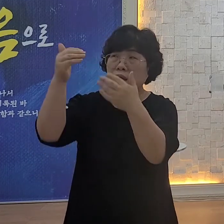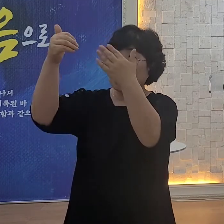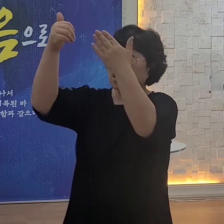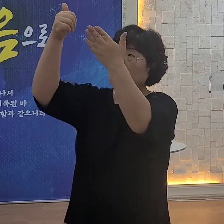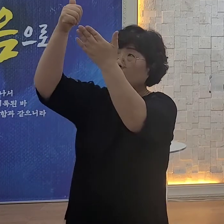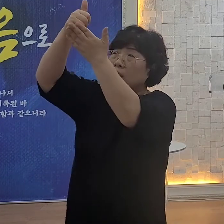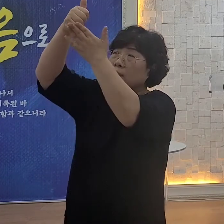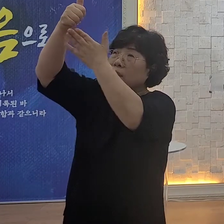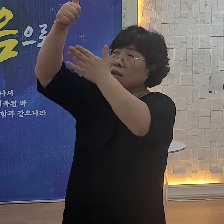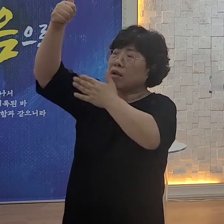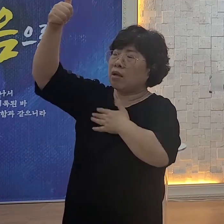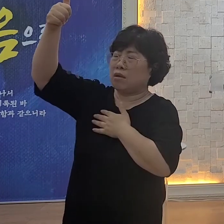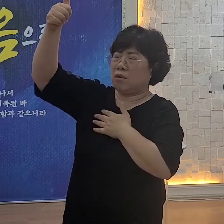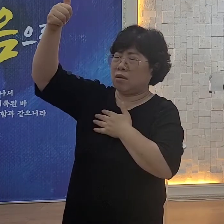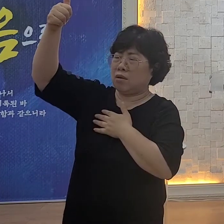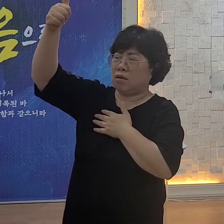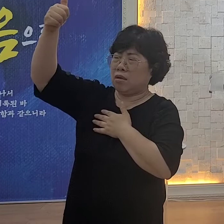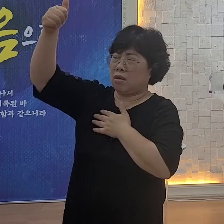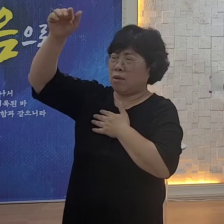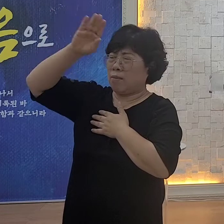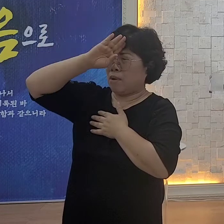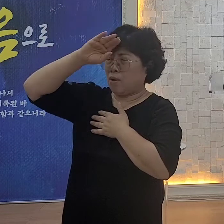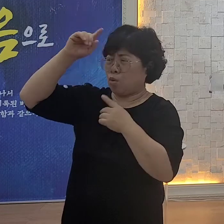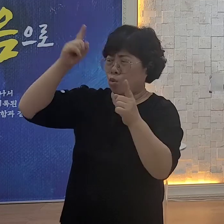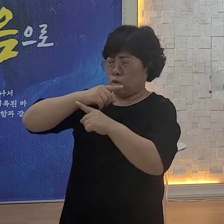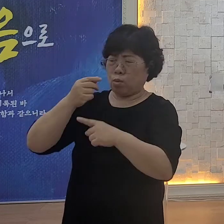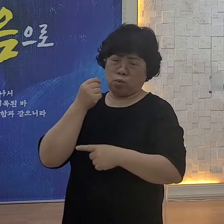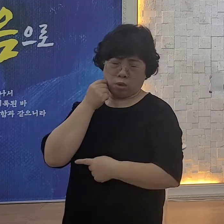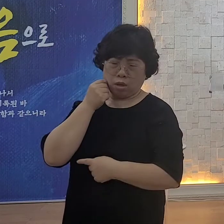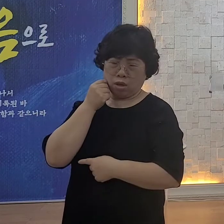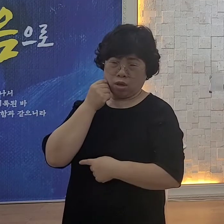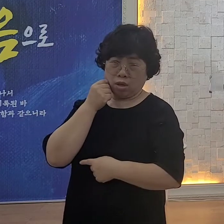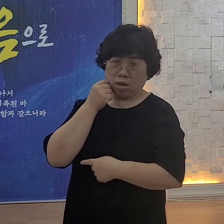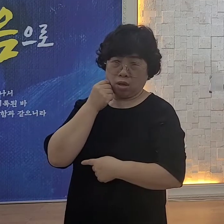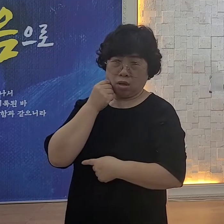하나님께서 내 병을 고쳐주지 않으셨어요.